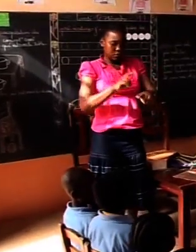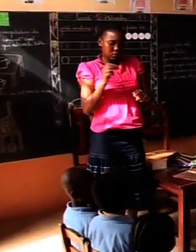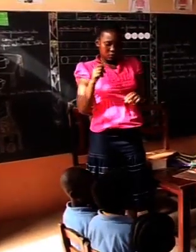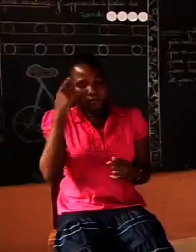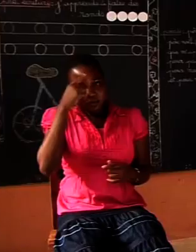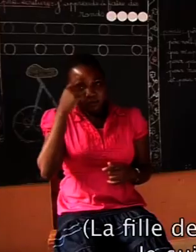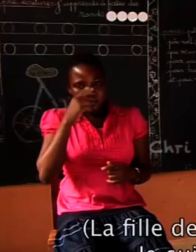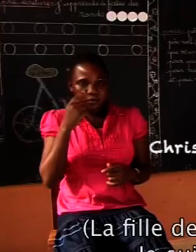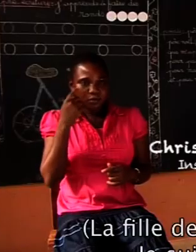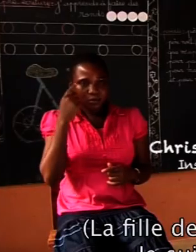Je suis née sourde.